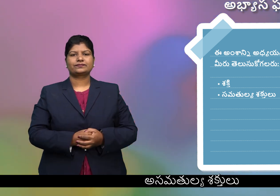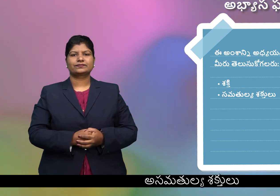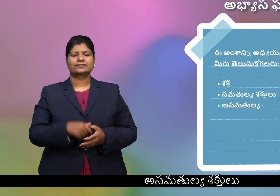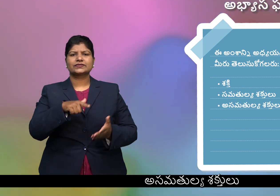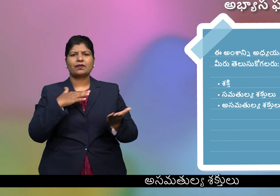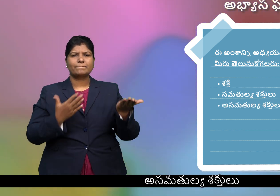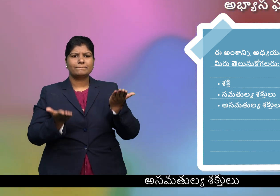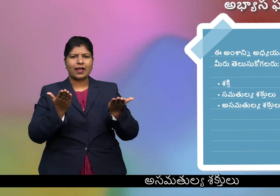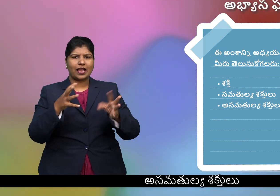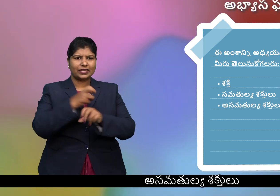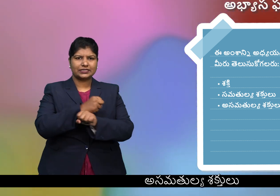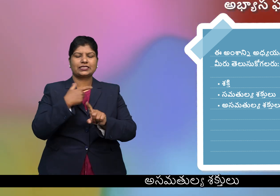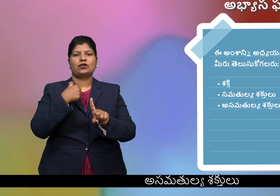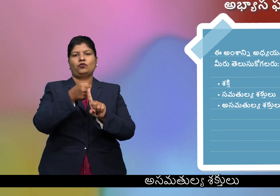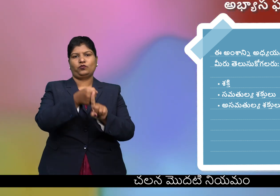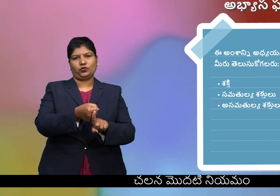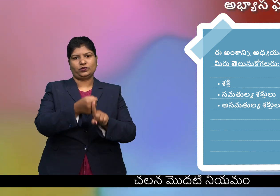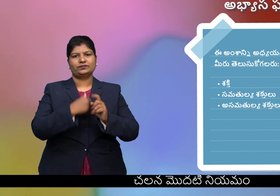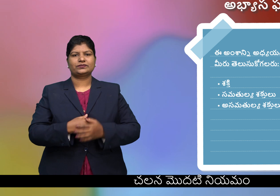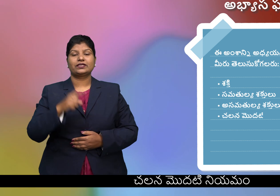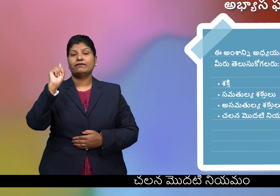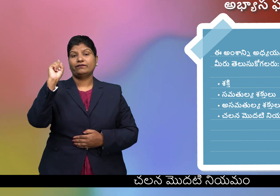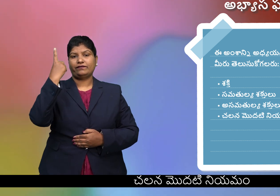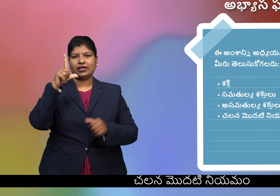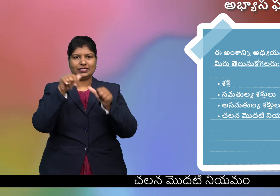అసమతుల్య శక్తులు, చలన మొదటి నియమం,